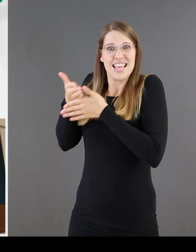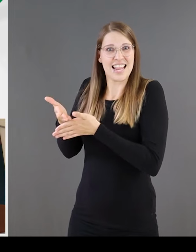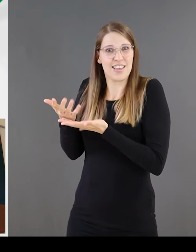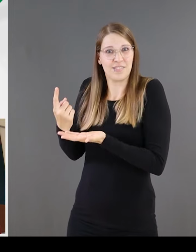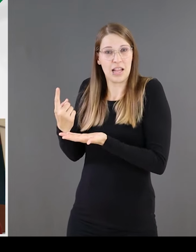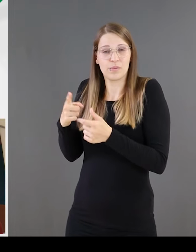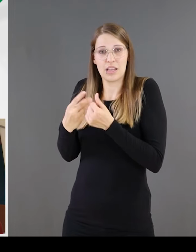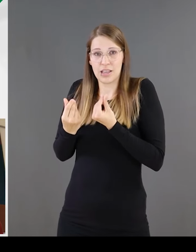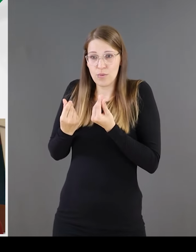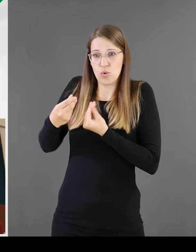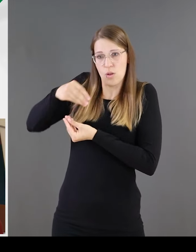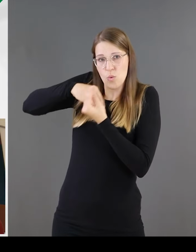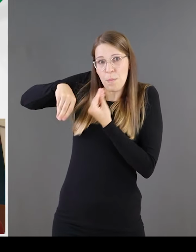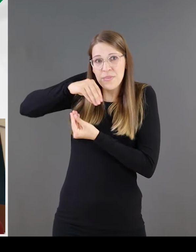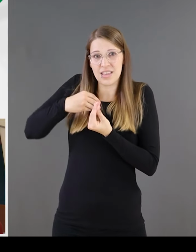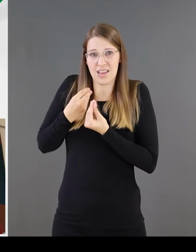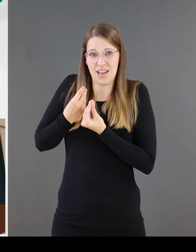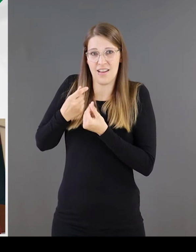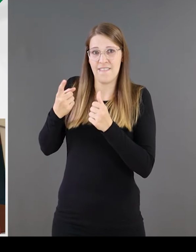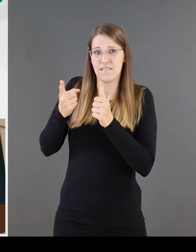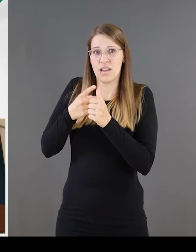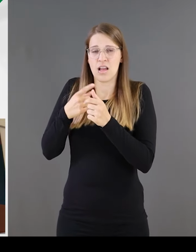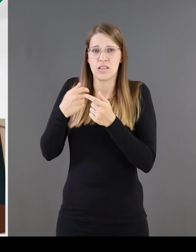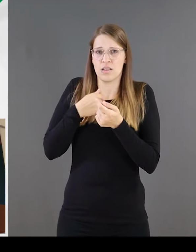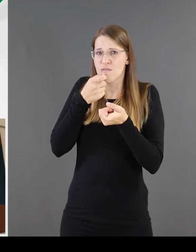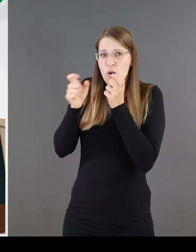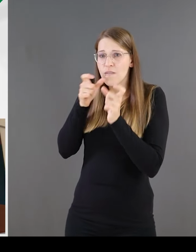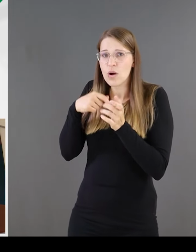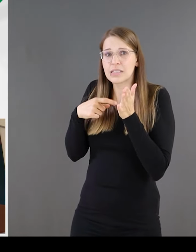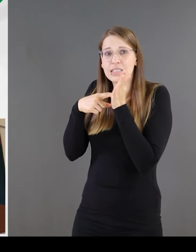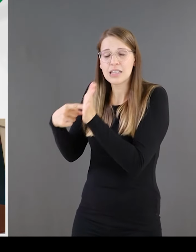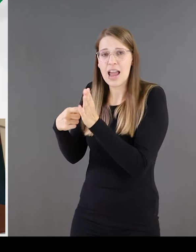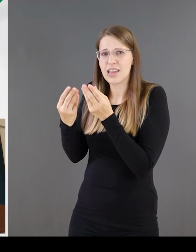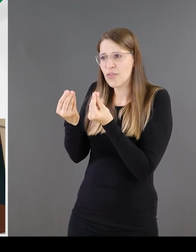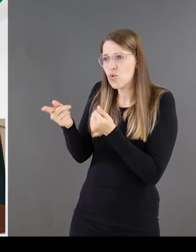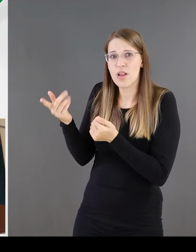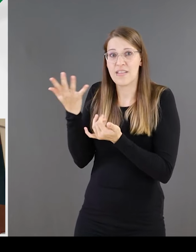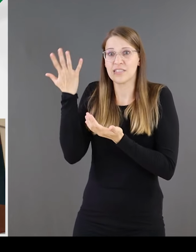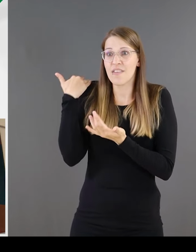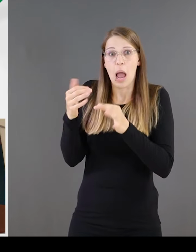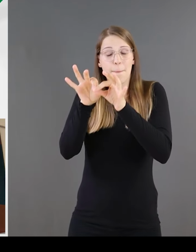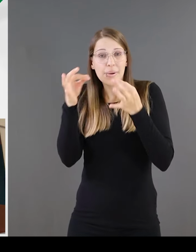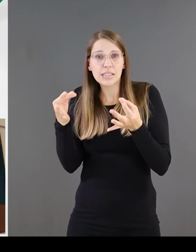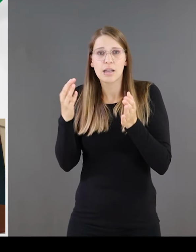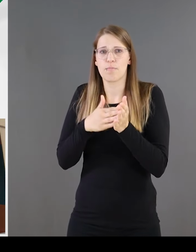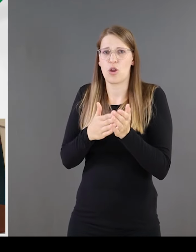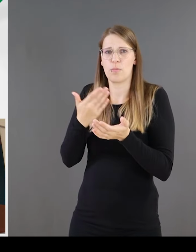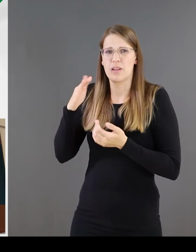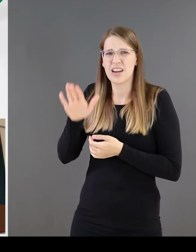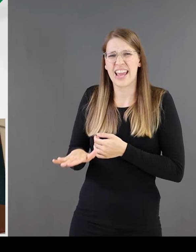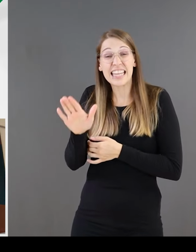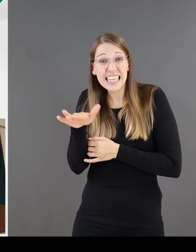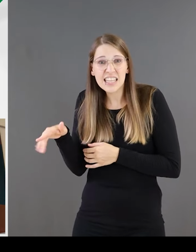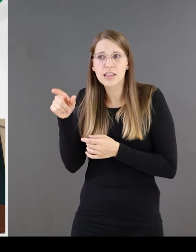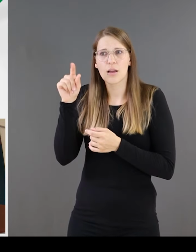Den Kindern hilft man, besser mit ihren Gefühlen umzugehen, wenn man immer wieder ihnen Worte für das gibt, was passiert.